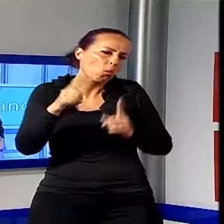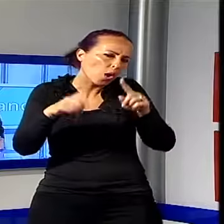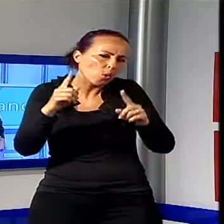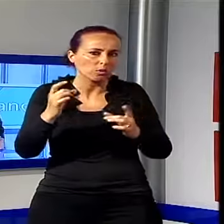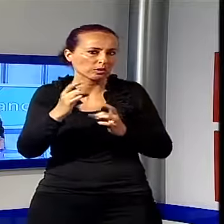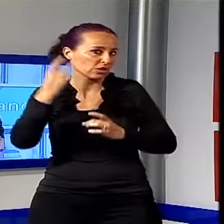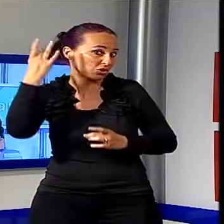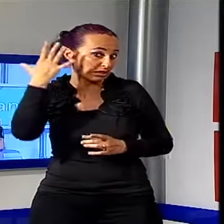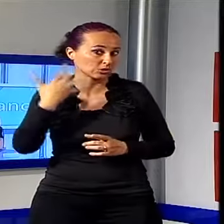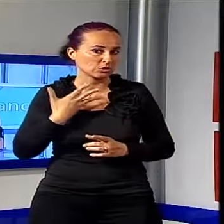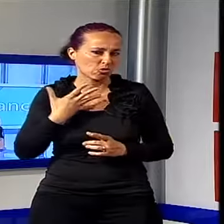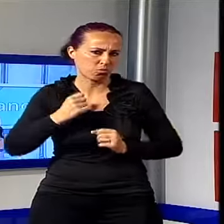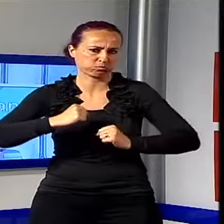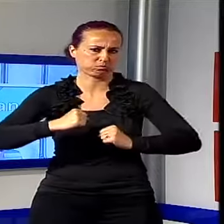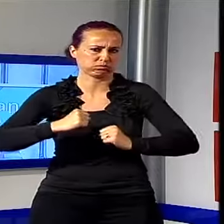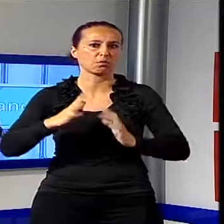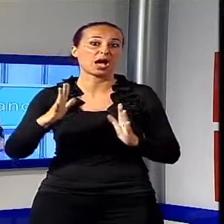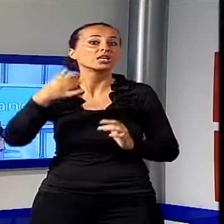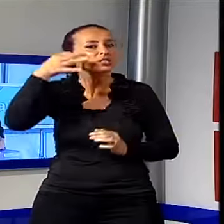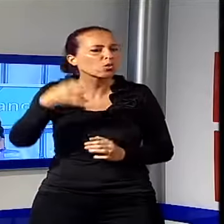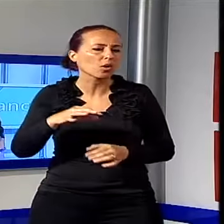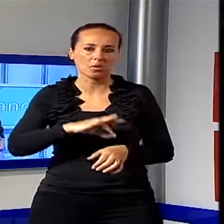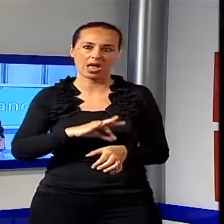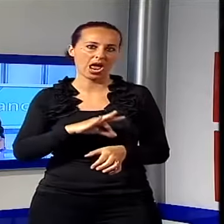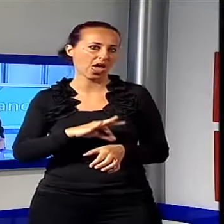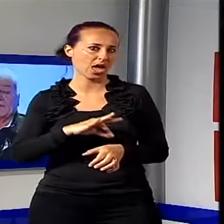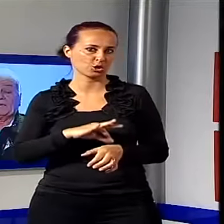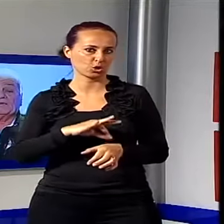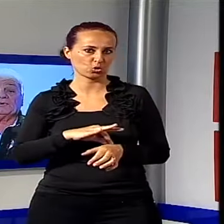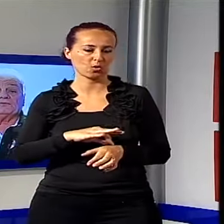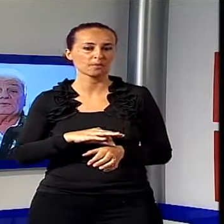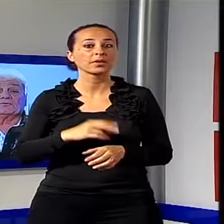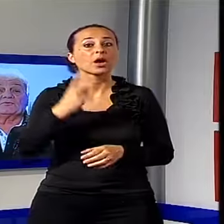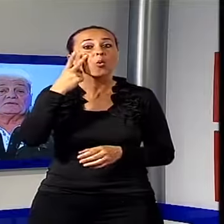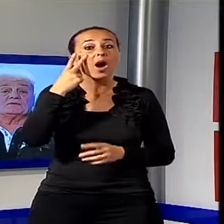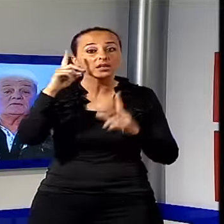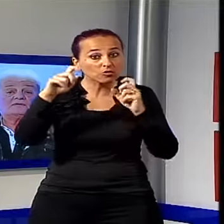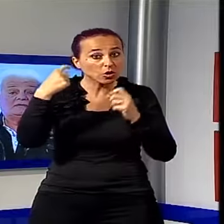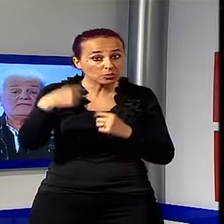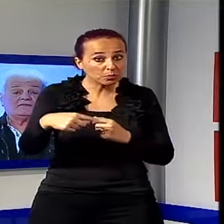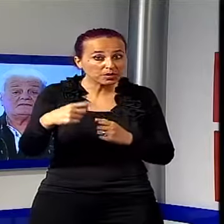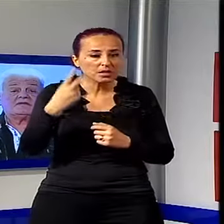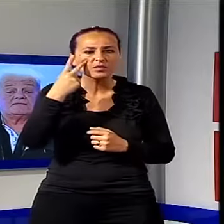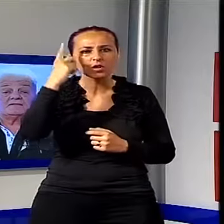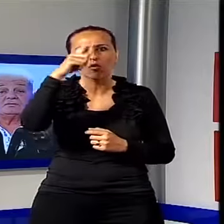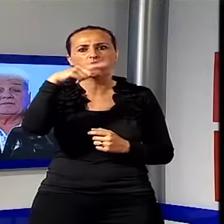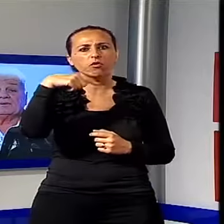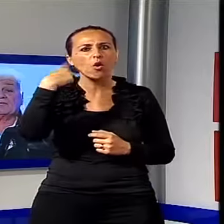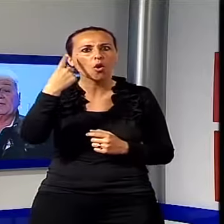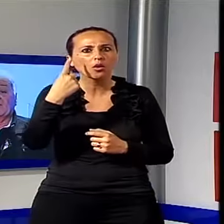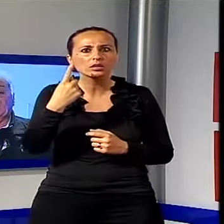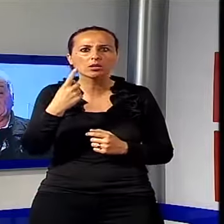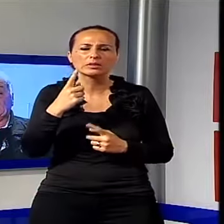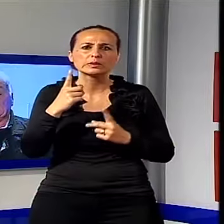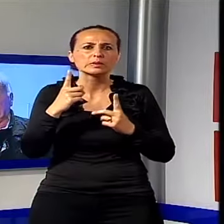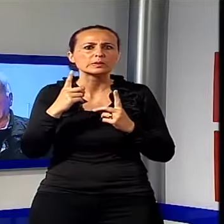probabilmente a patologie del tutto particolari. Guardando quelle foto si vedono volti tesi, intensi, volti di persone che venivano da diverse